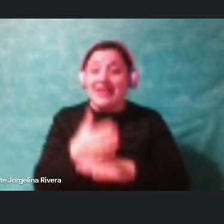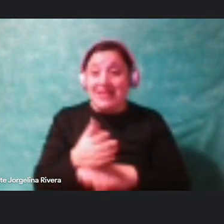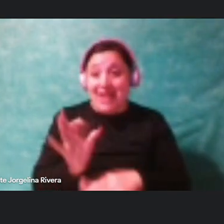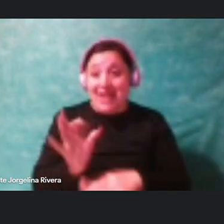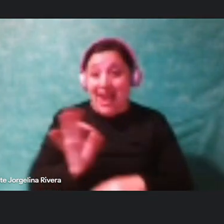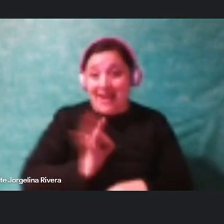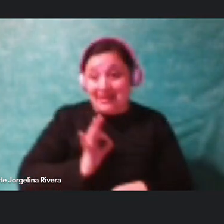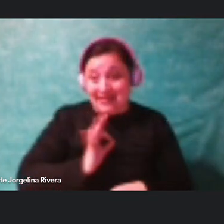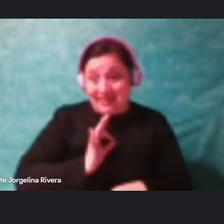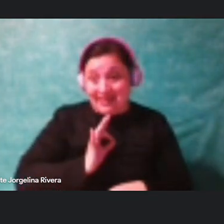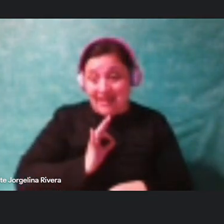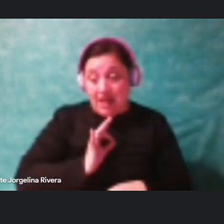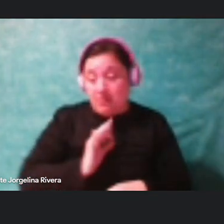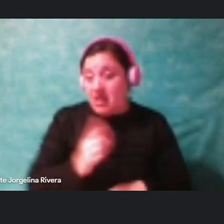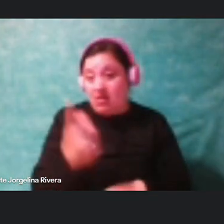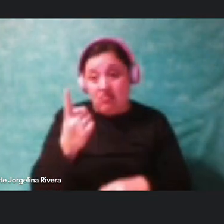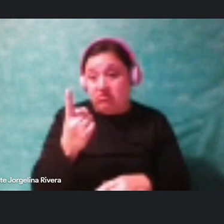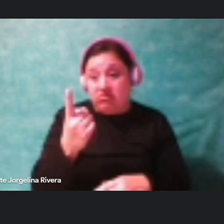alguna